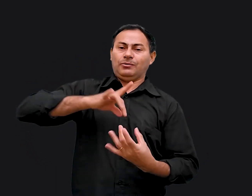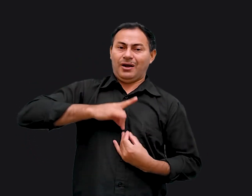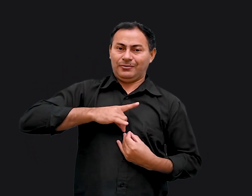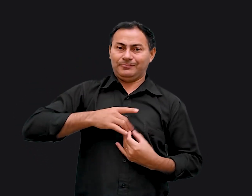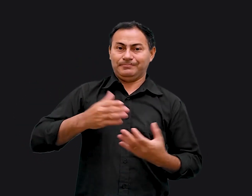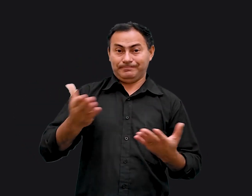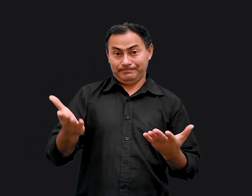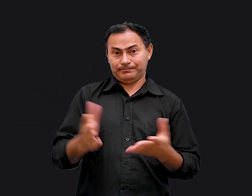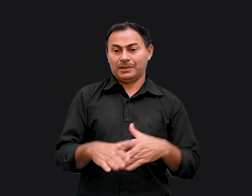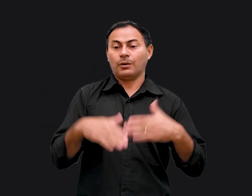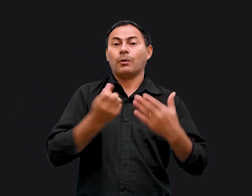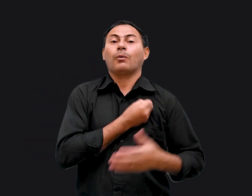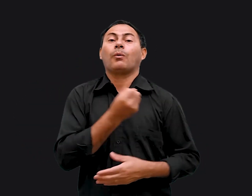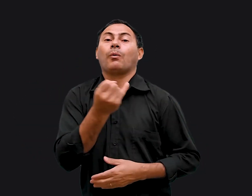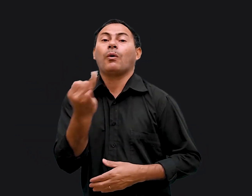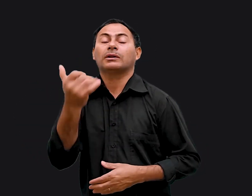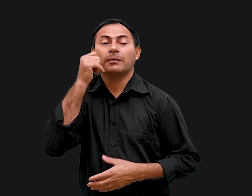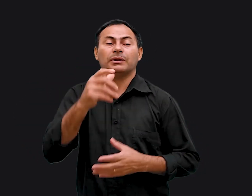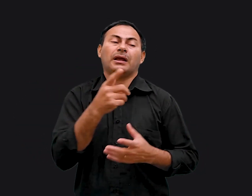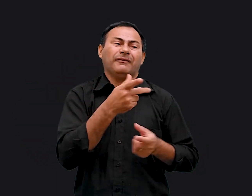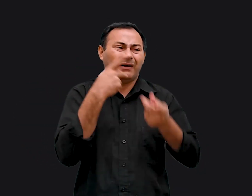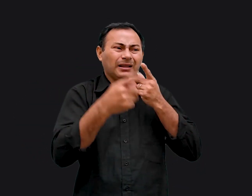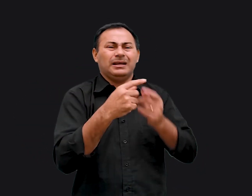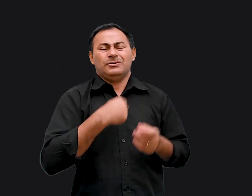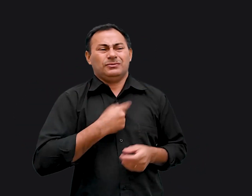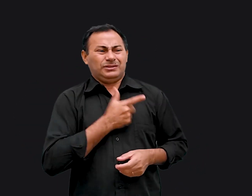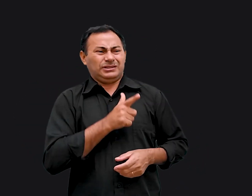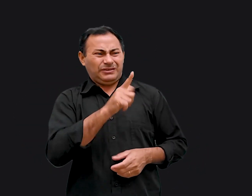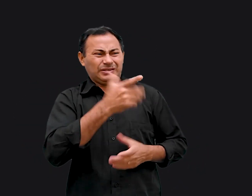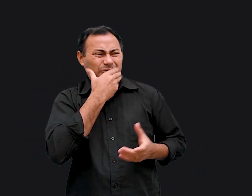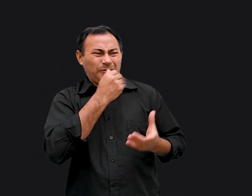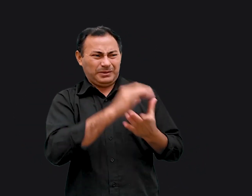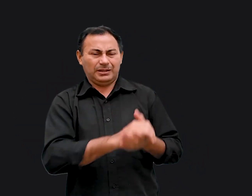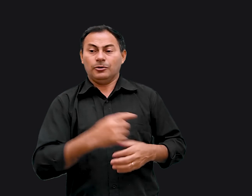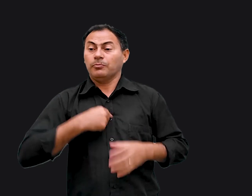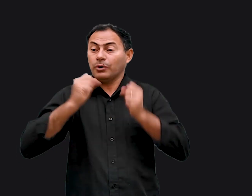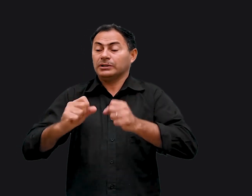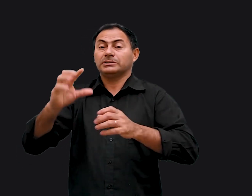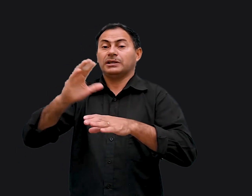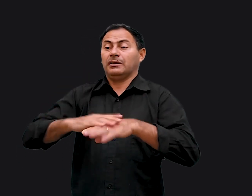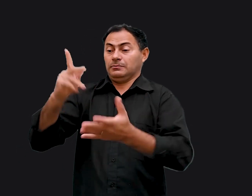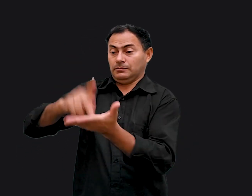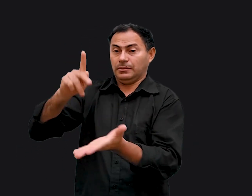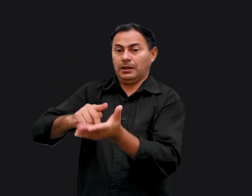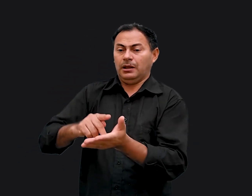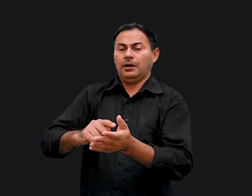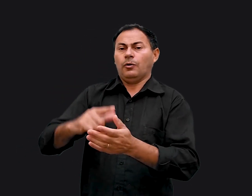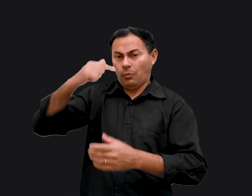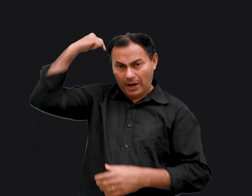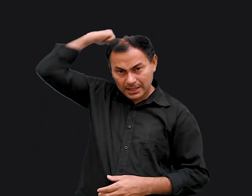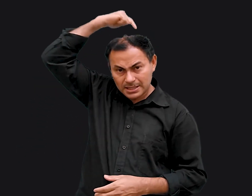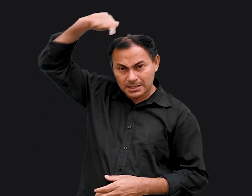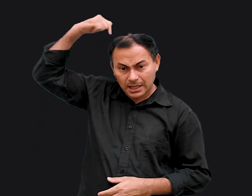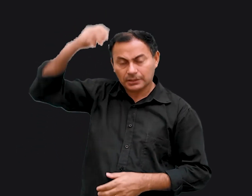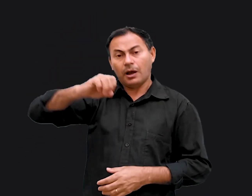espiritual. E quantas mulheres pensam, se eu não tivesse esse homem, eu poderia ser verdadeiramente uma santa,